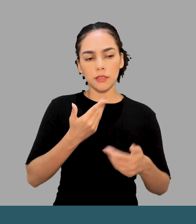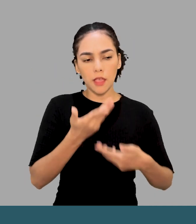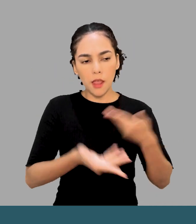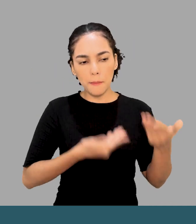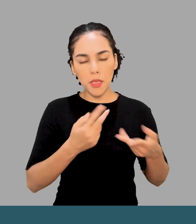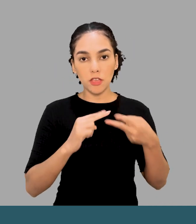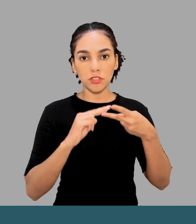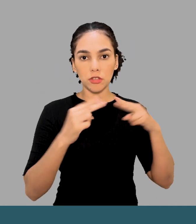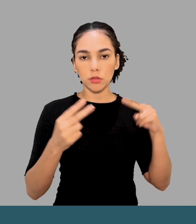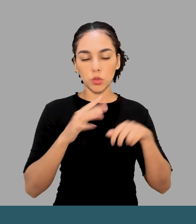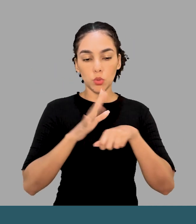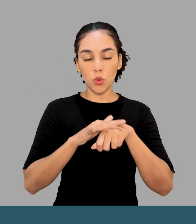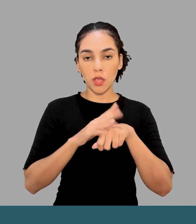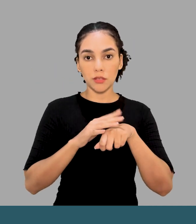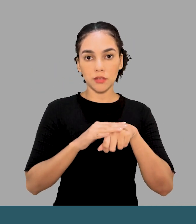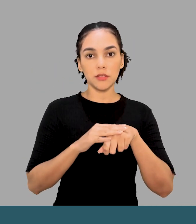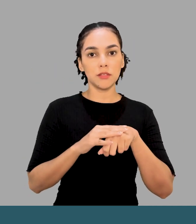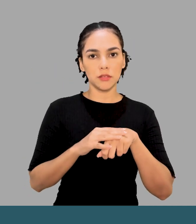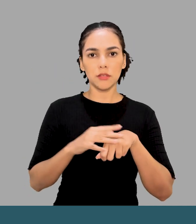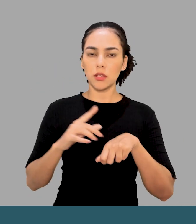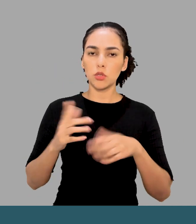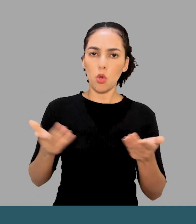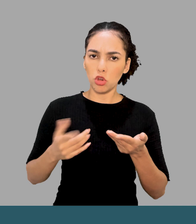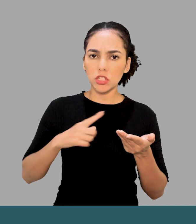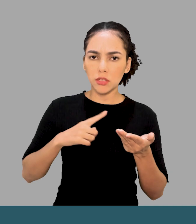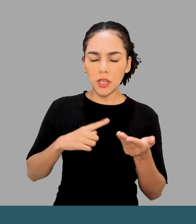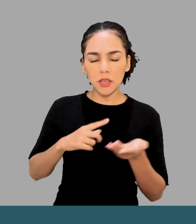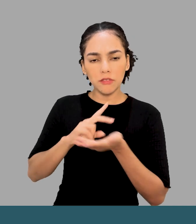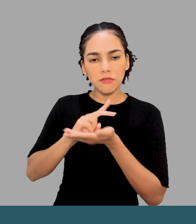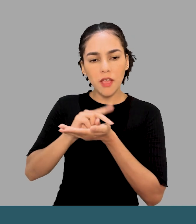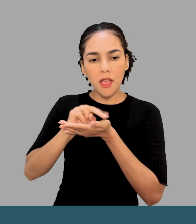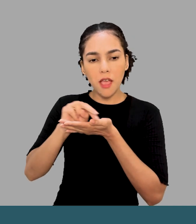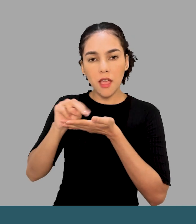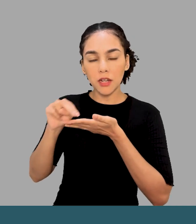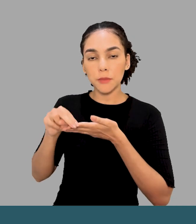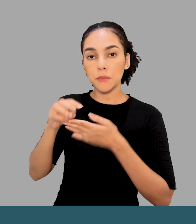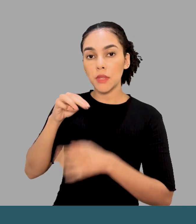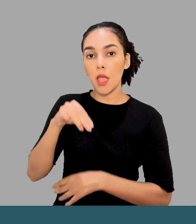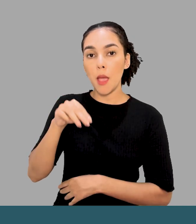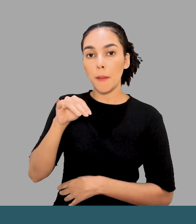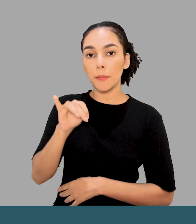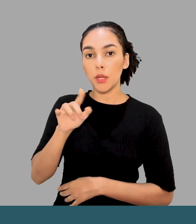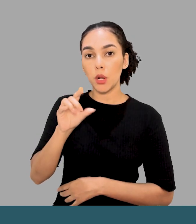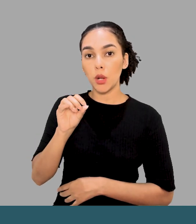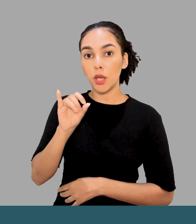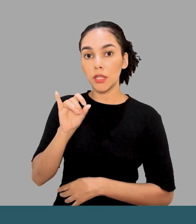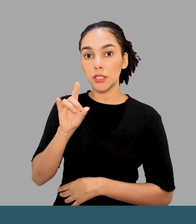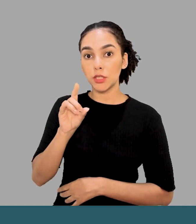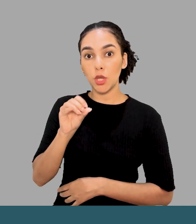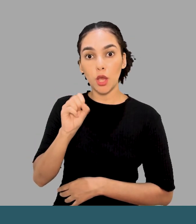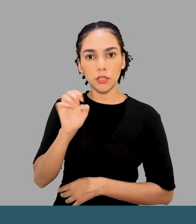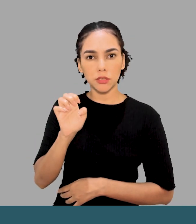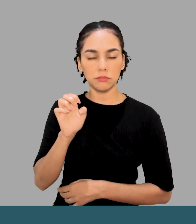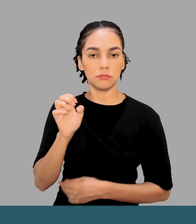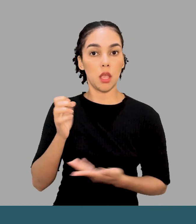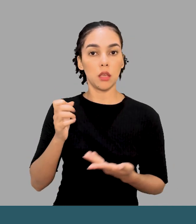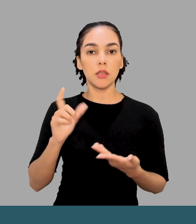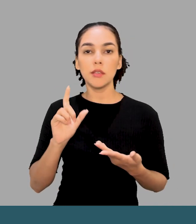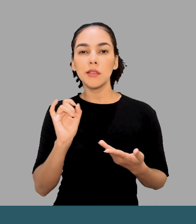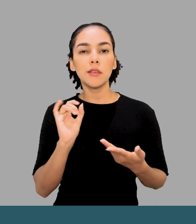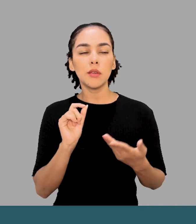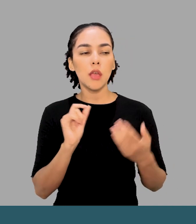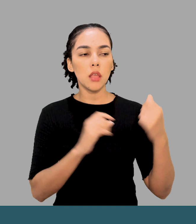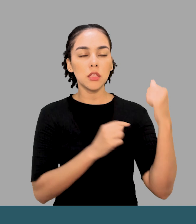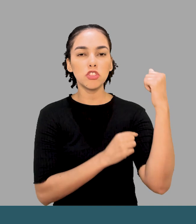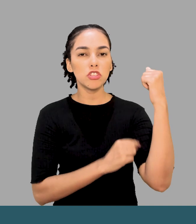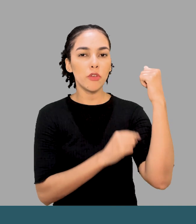genética para doenças de nervo. Hoje nós temos a amiloidose. Já tem 3 remédios. E as distrofias musculares? Eu estou